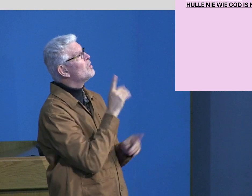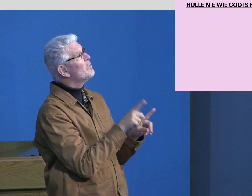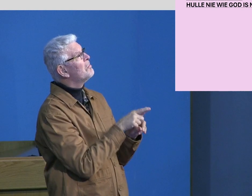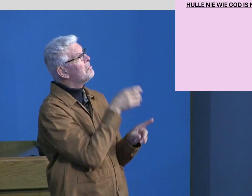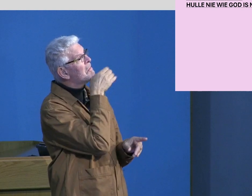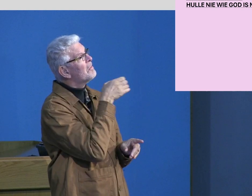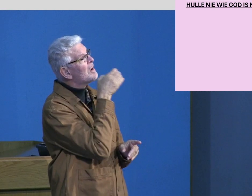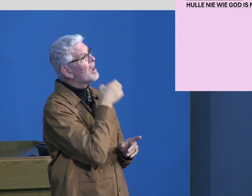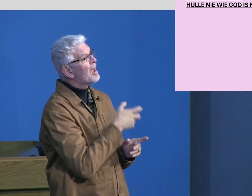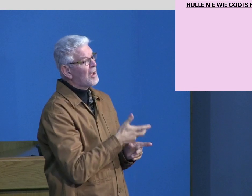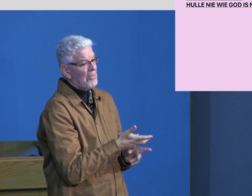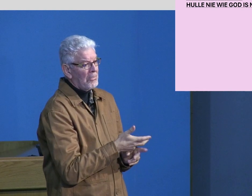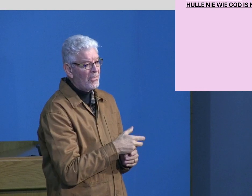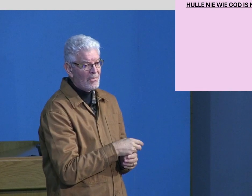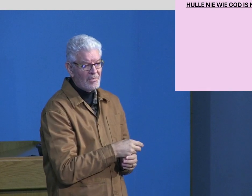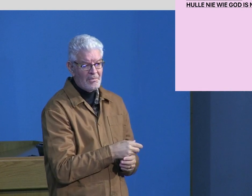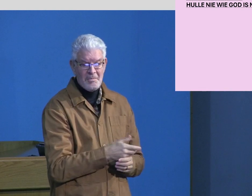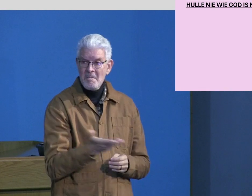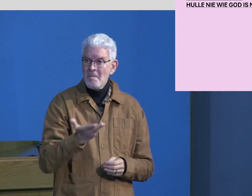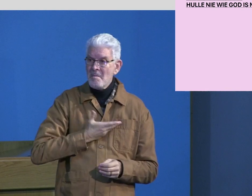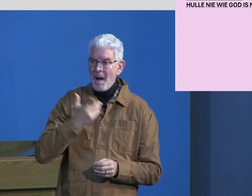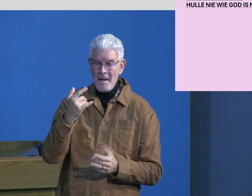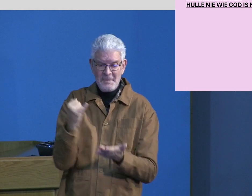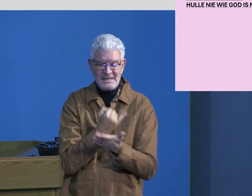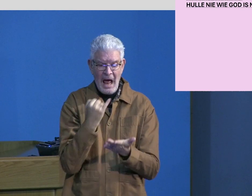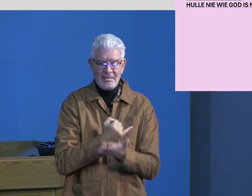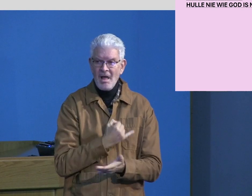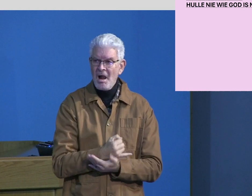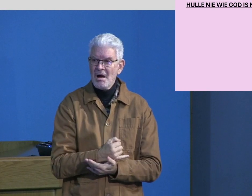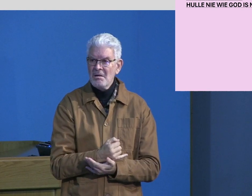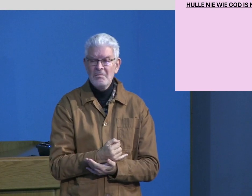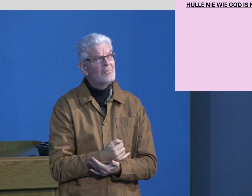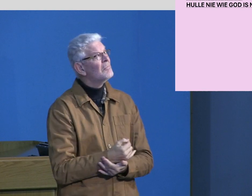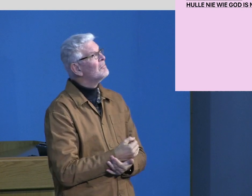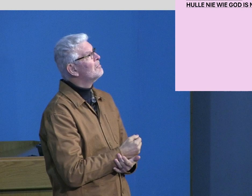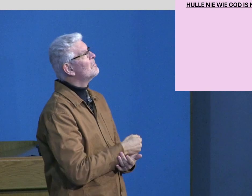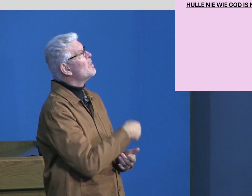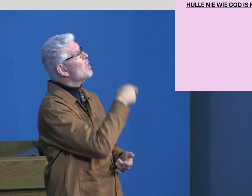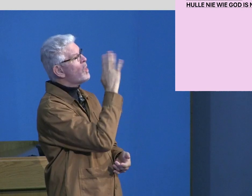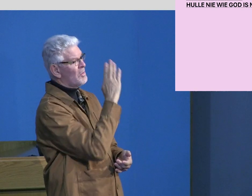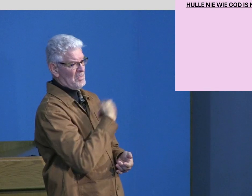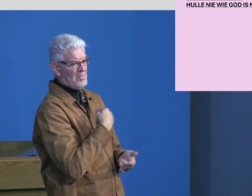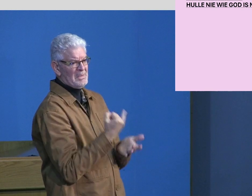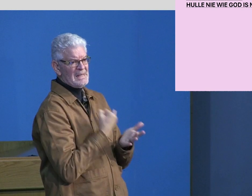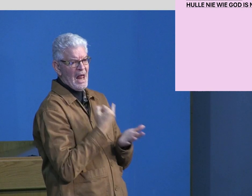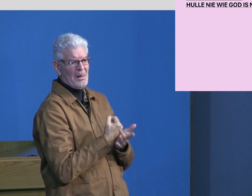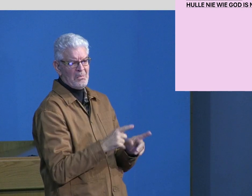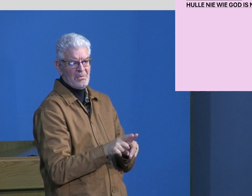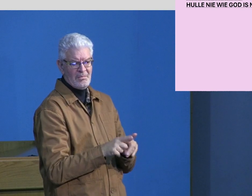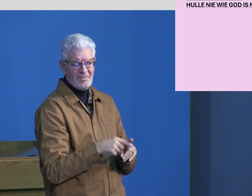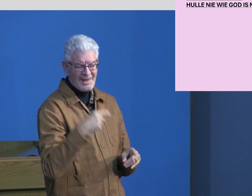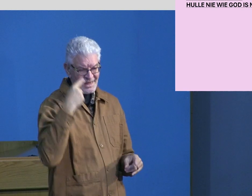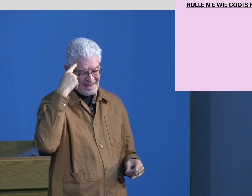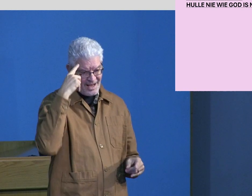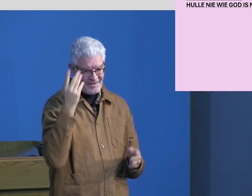suip, drink, pa mishandel, God kan my ook seker